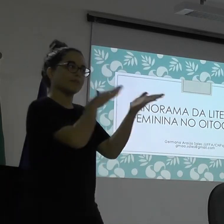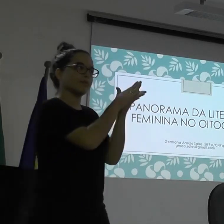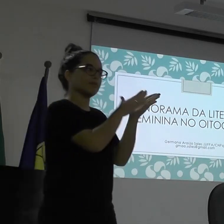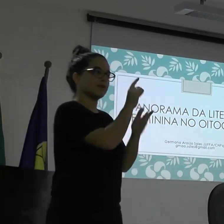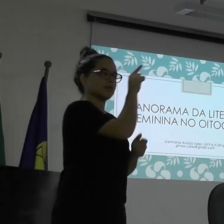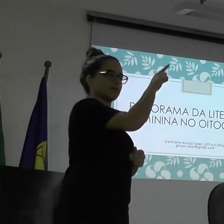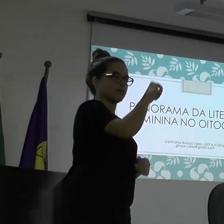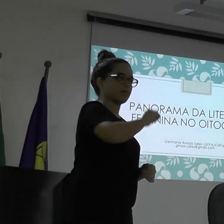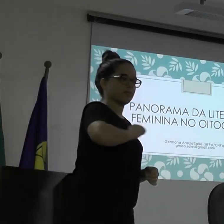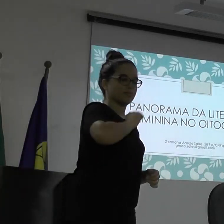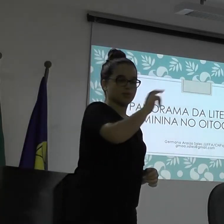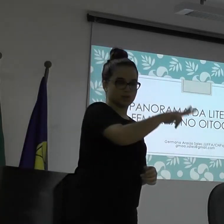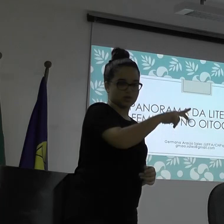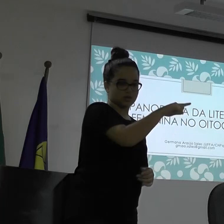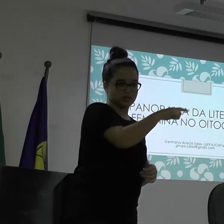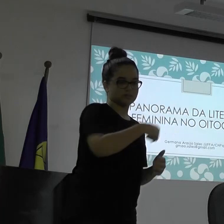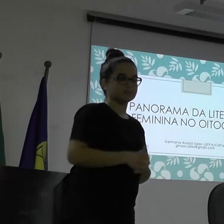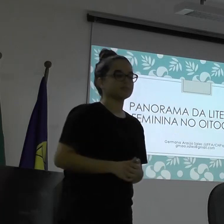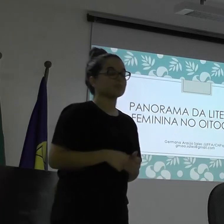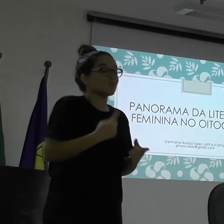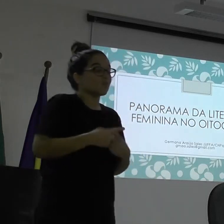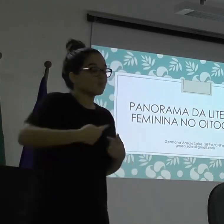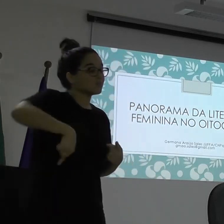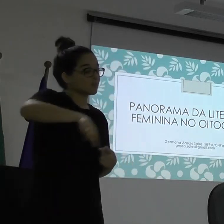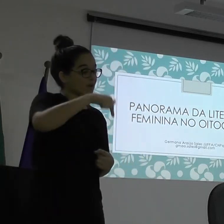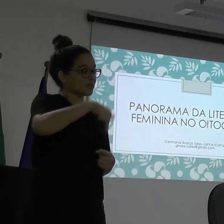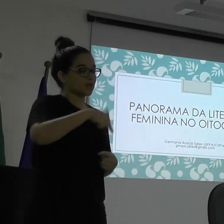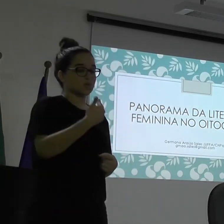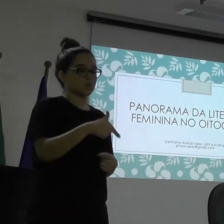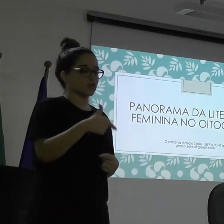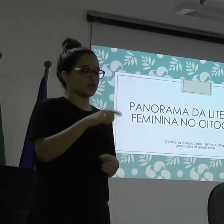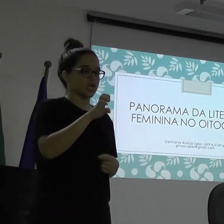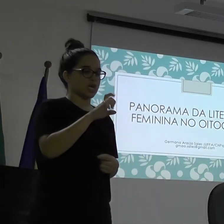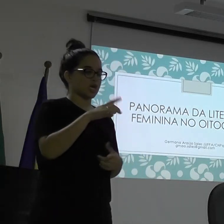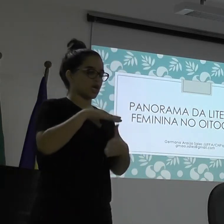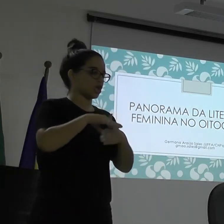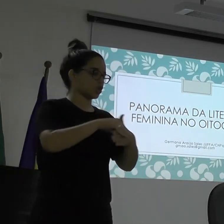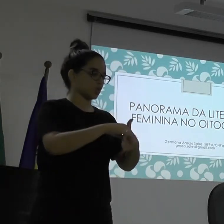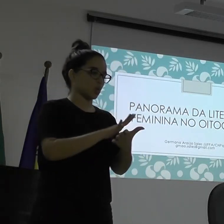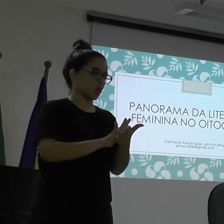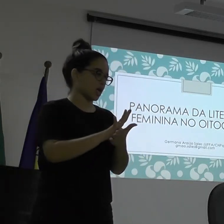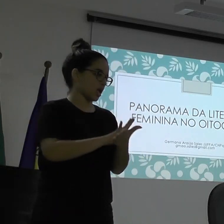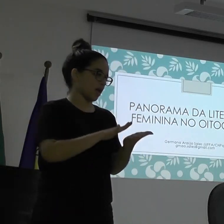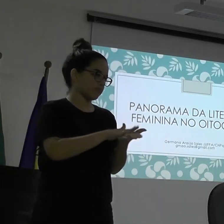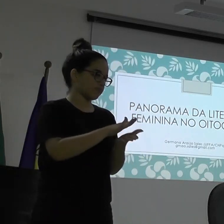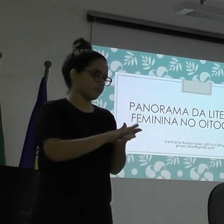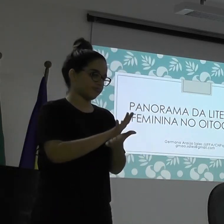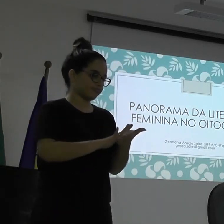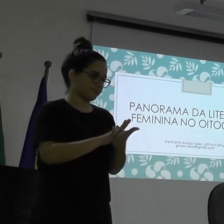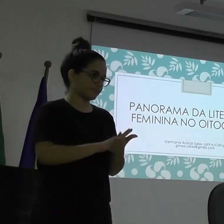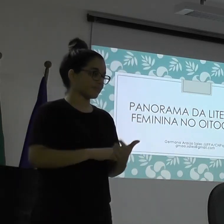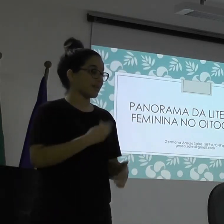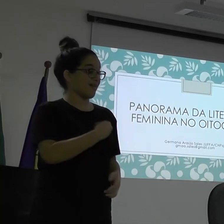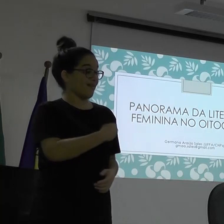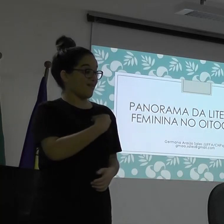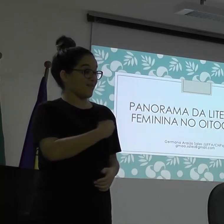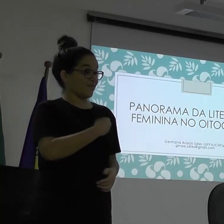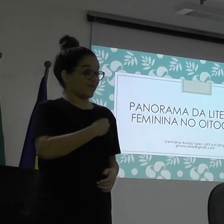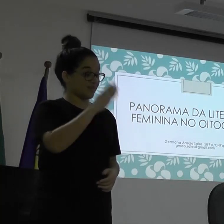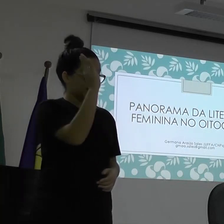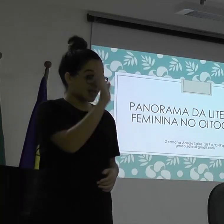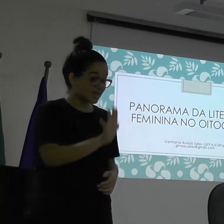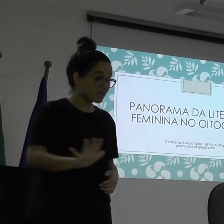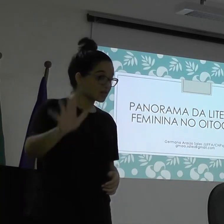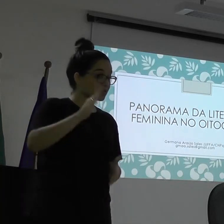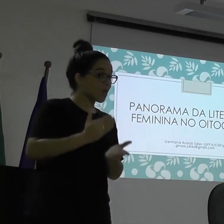Porque a gente não tinha editora, né? Então, a vida mesmo nacional